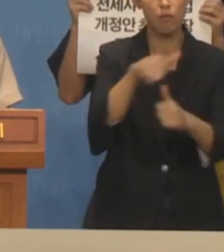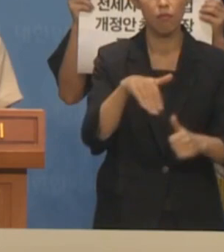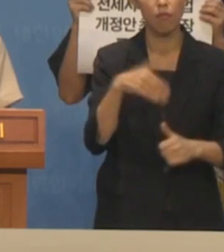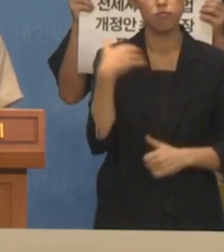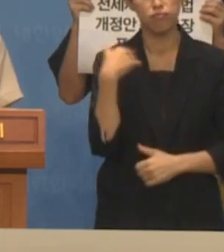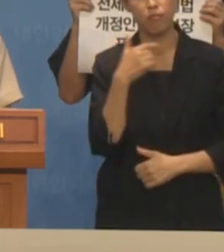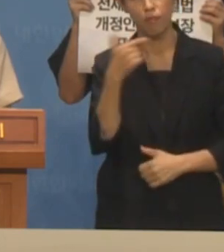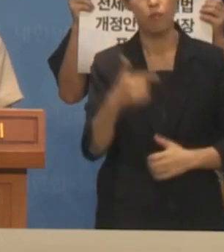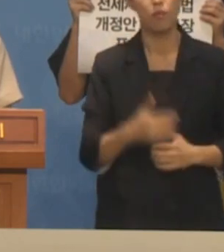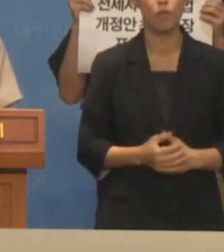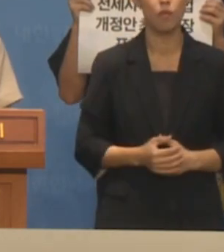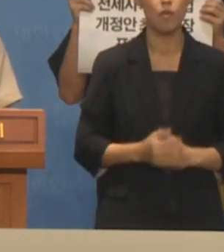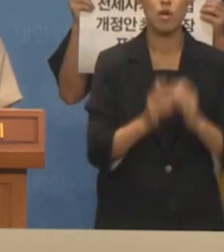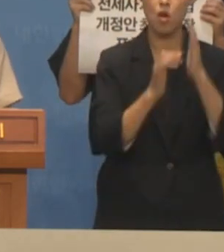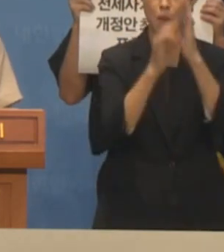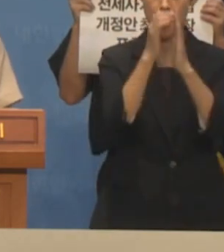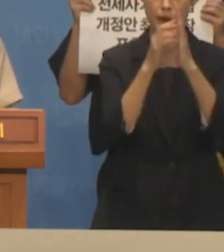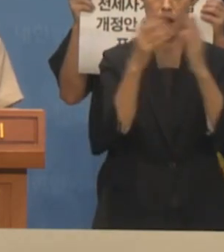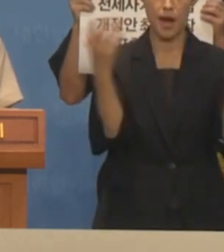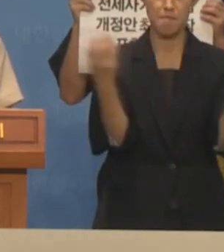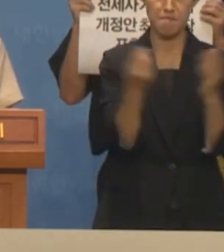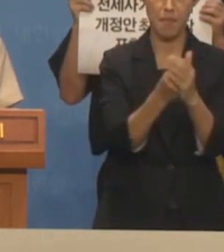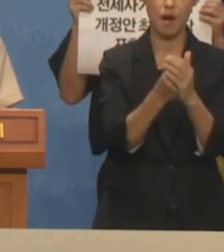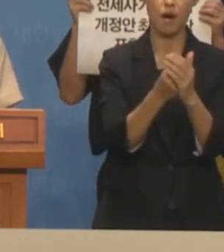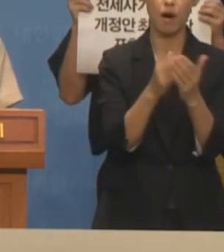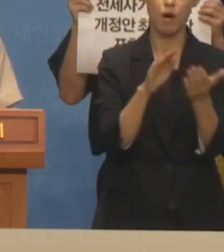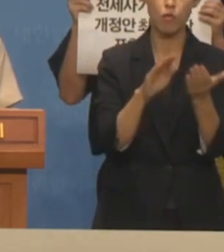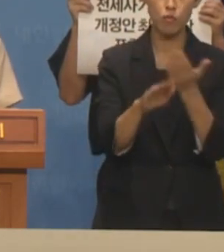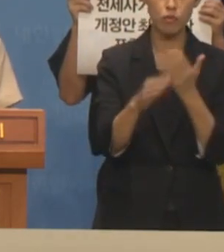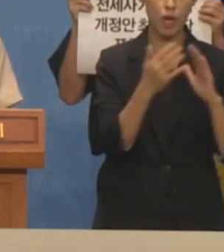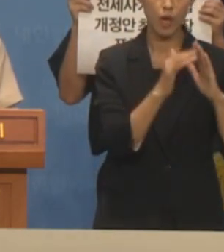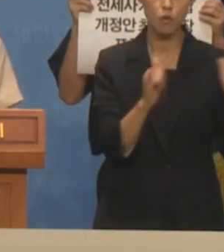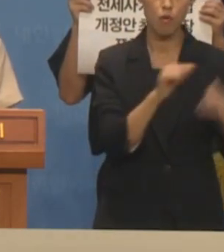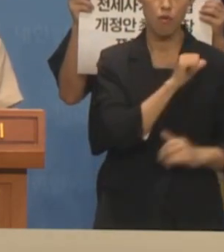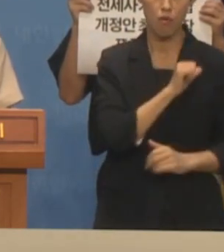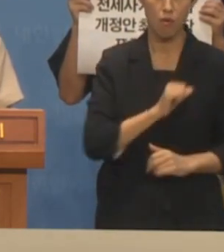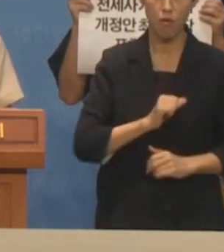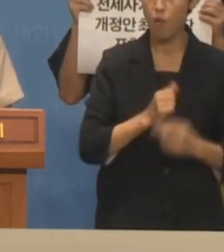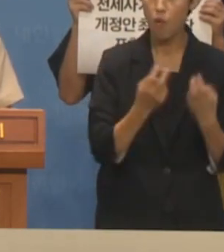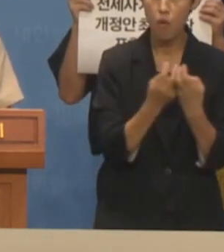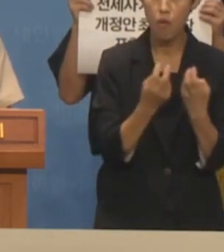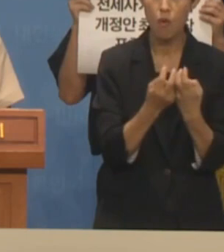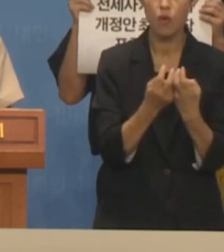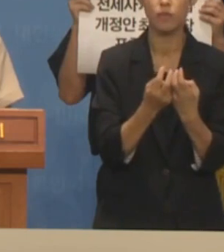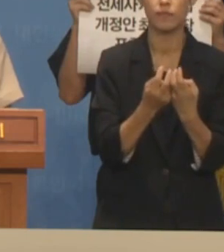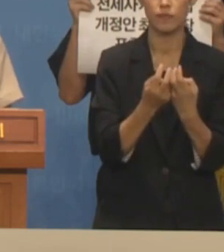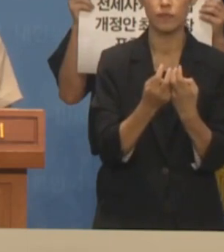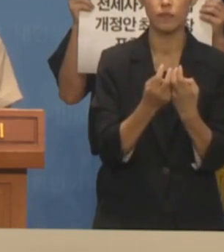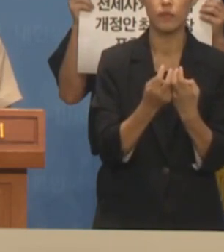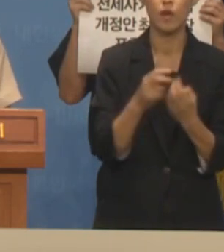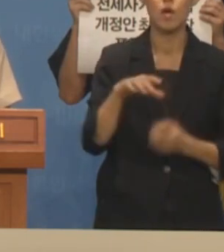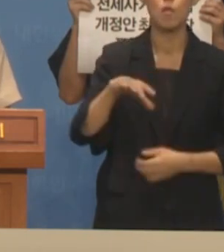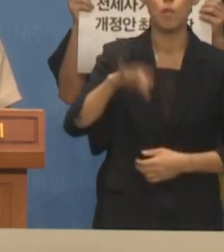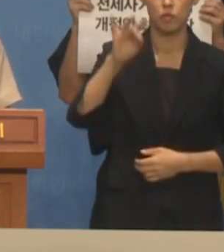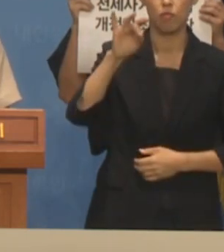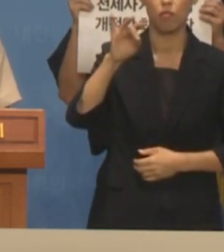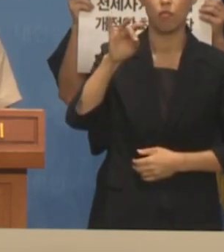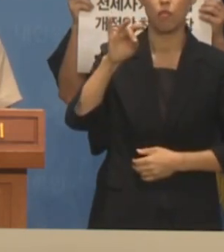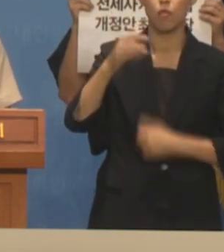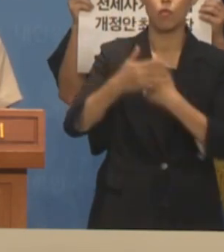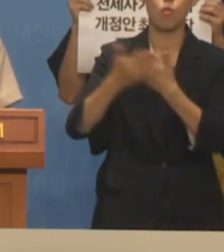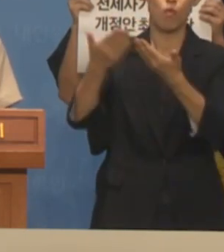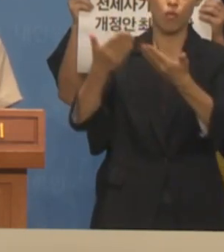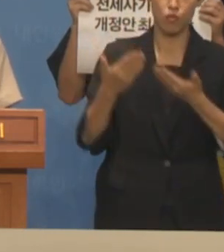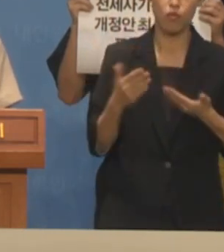버겁습니다. 경매 절차가 모두 완료된 상황에서 저희 가족들이 버틸 수 있는 방법은 유일하게 선구제 후 회수 방안으로